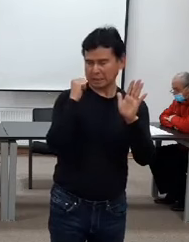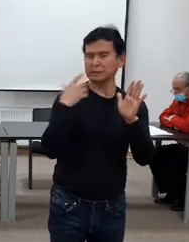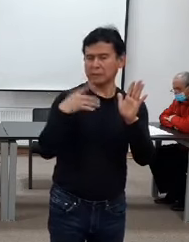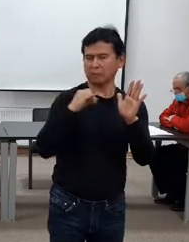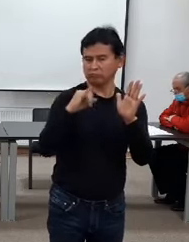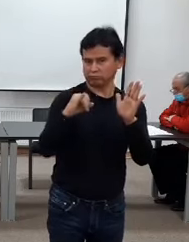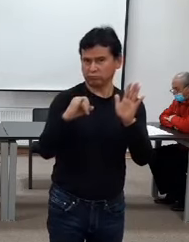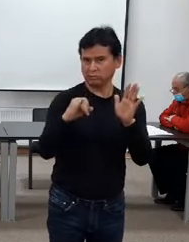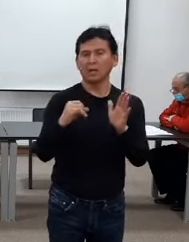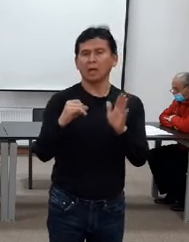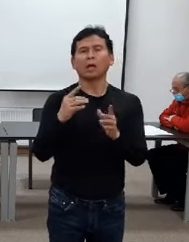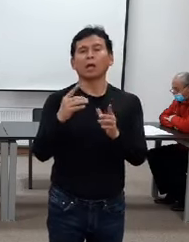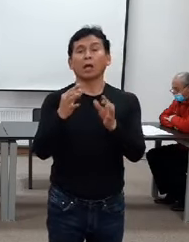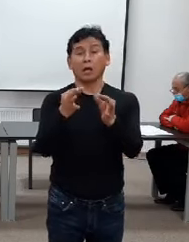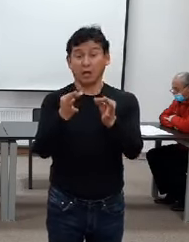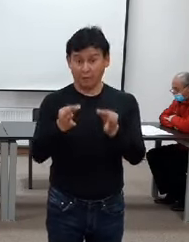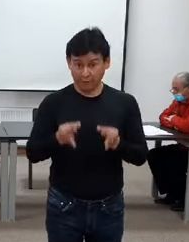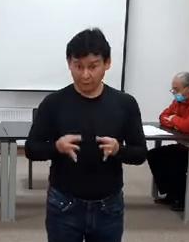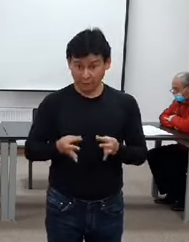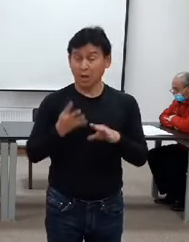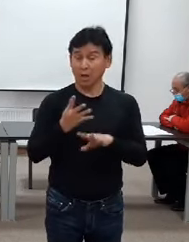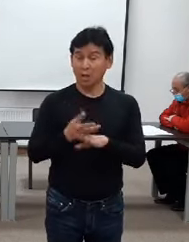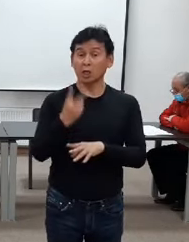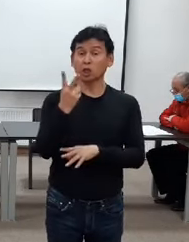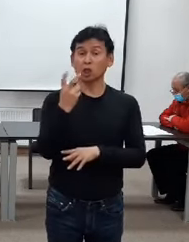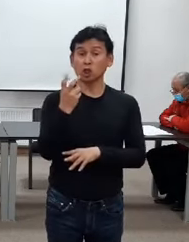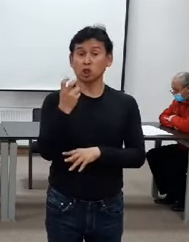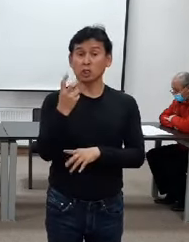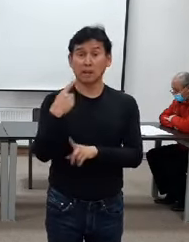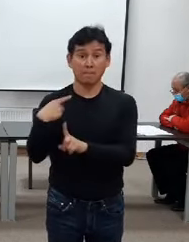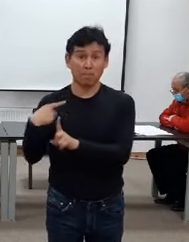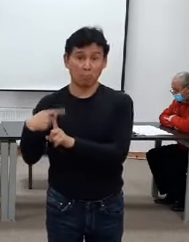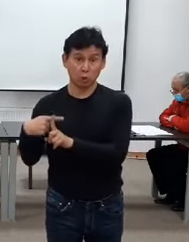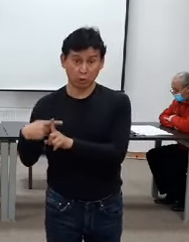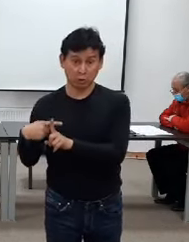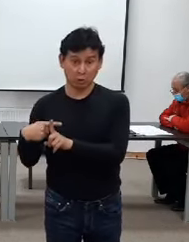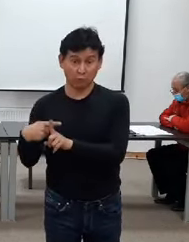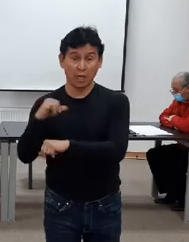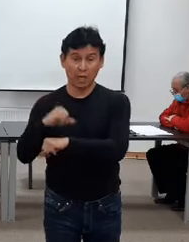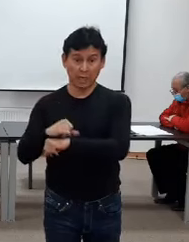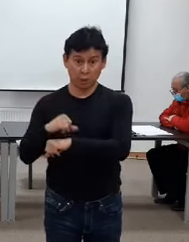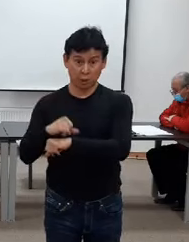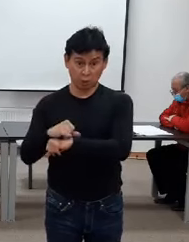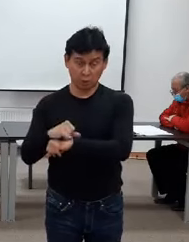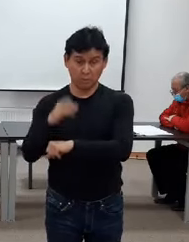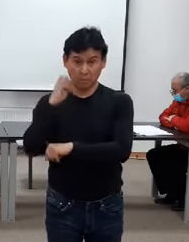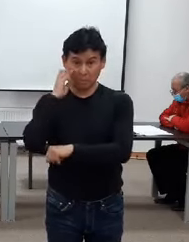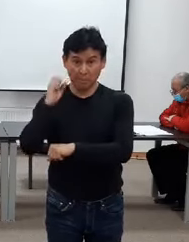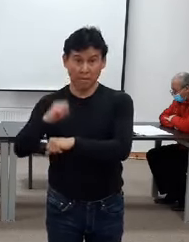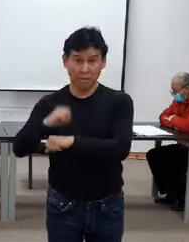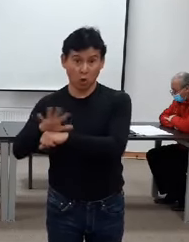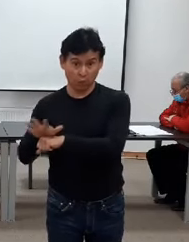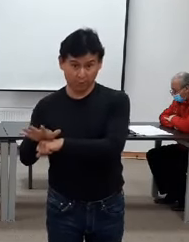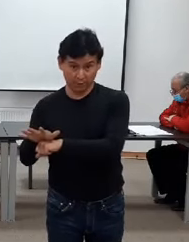tanto, tenemos a la fecha una totalidad de 12 casos positivos en la región de Aysén para